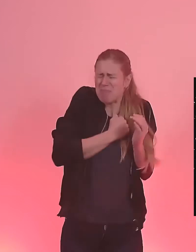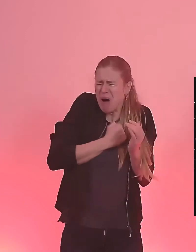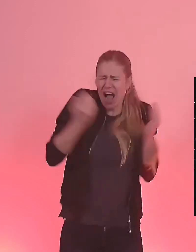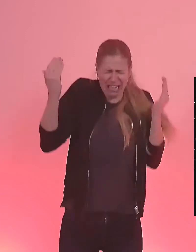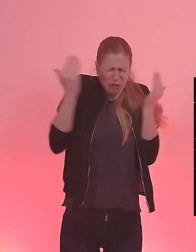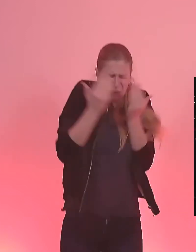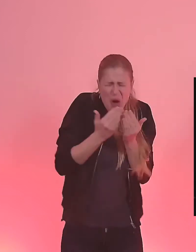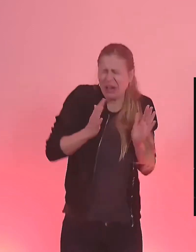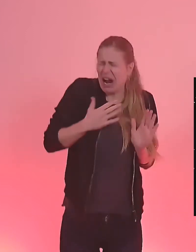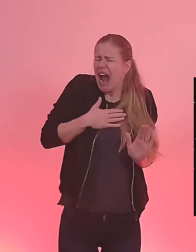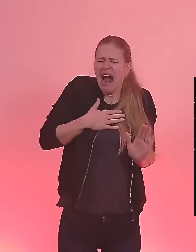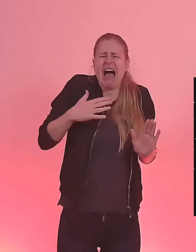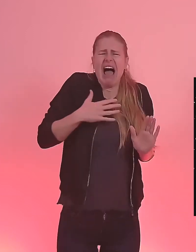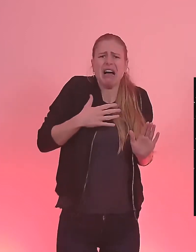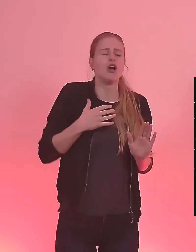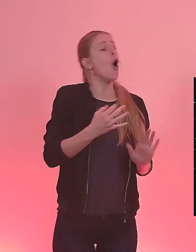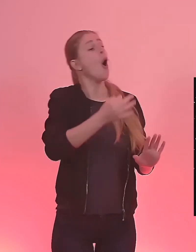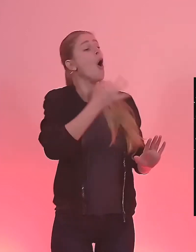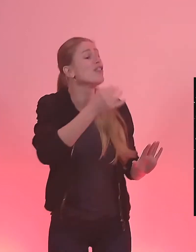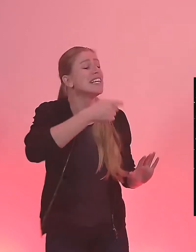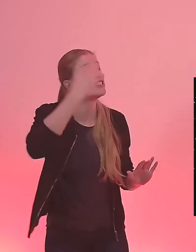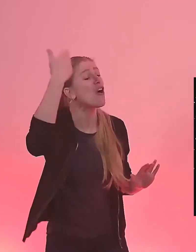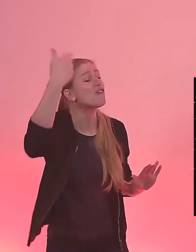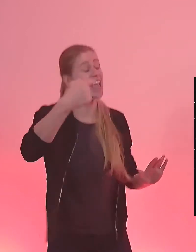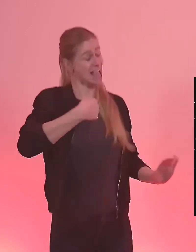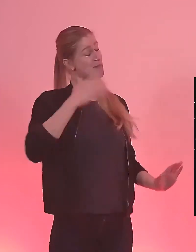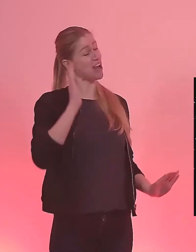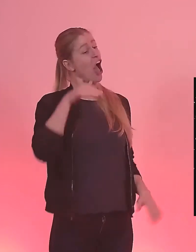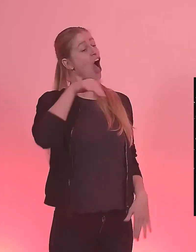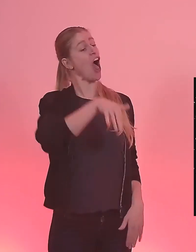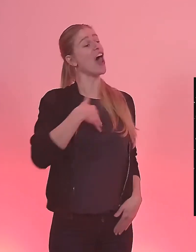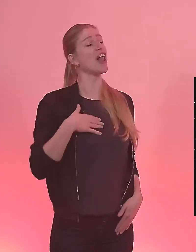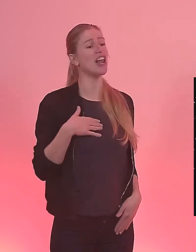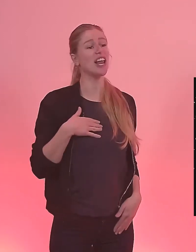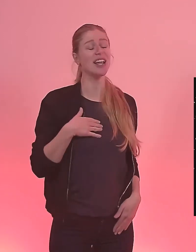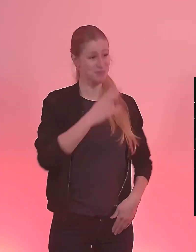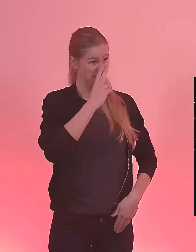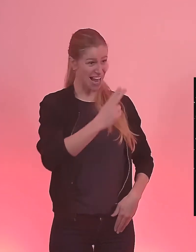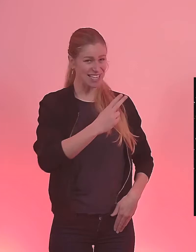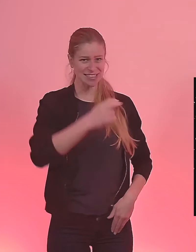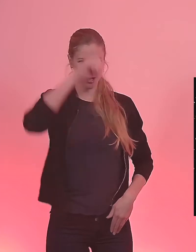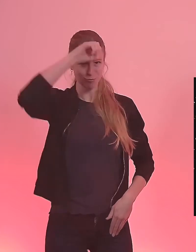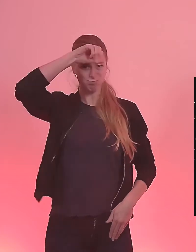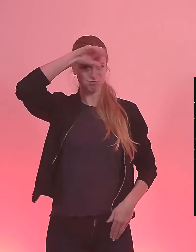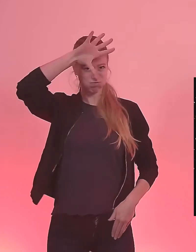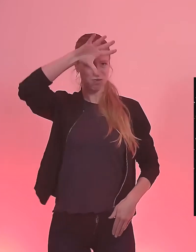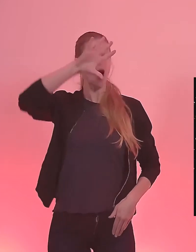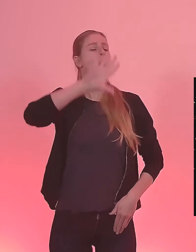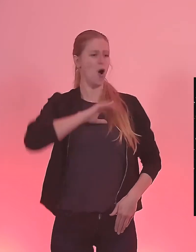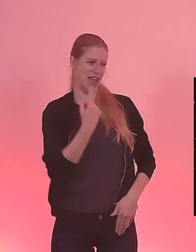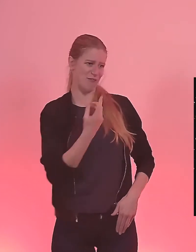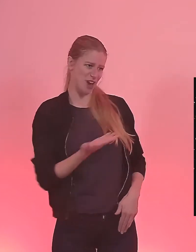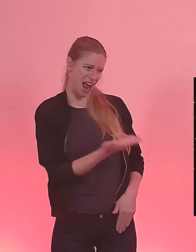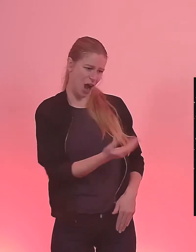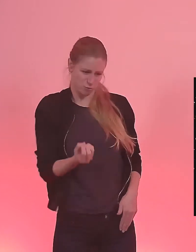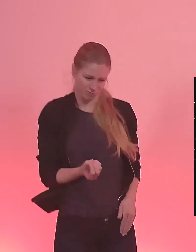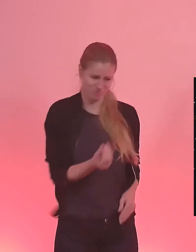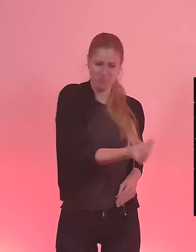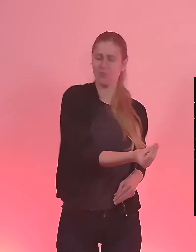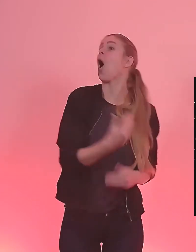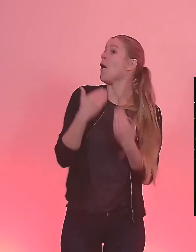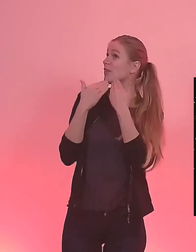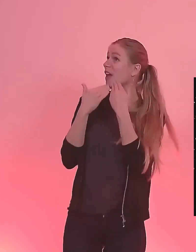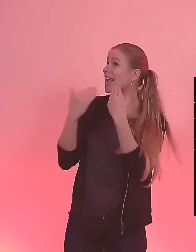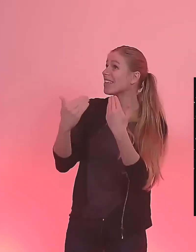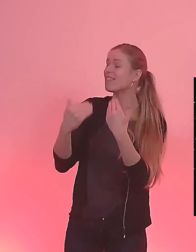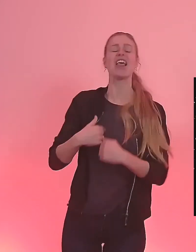het donker. Poppietje, Pietje, ik ben er al. Oh, kijk eens, ook eentje voor jou. Oh, dankjewel.